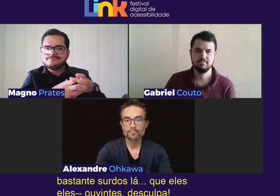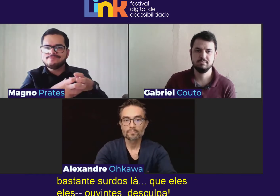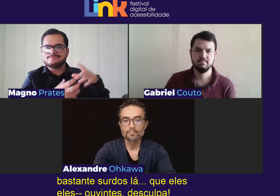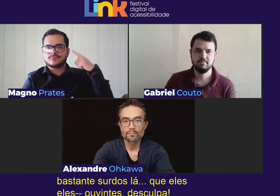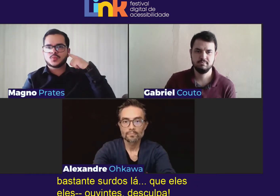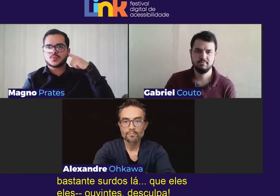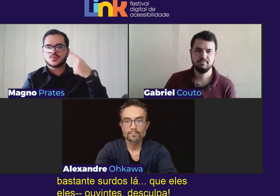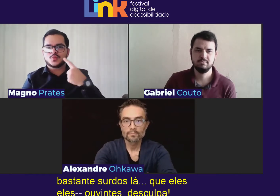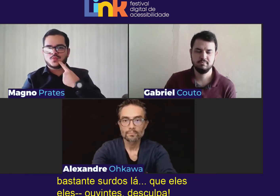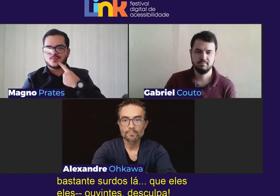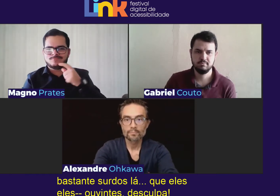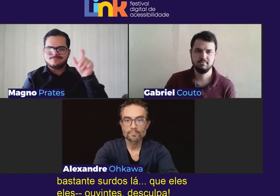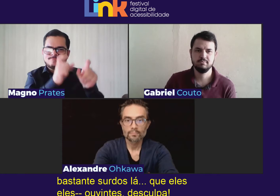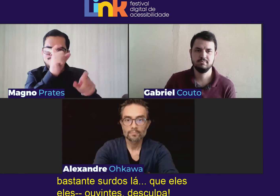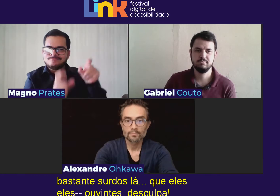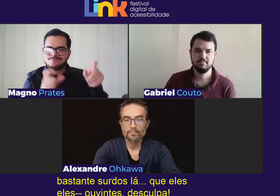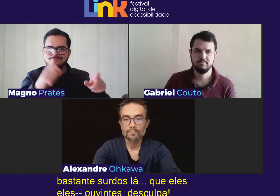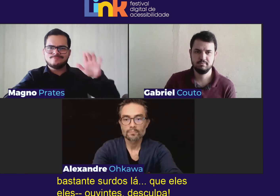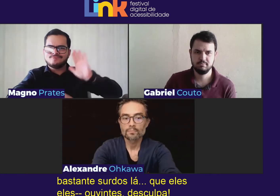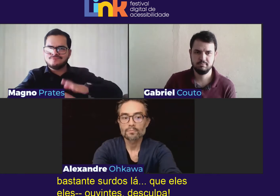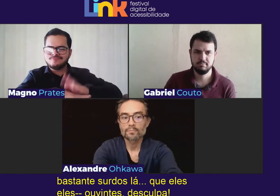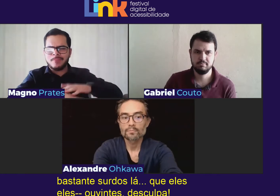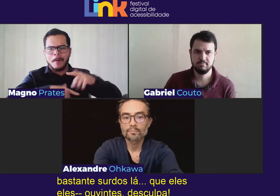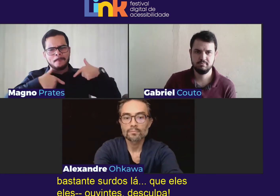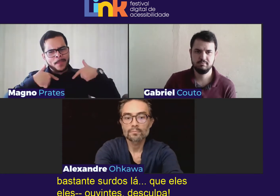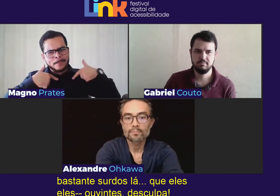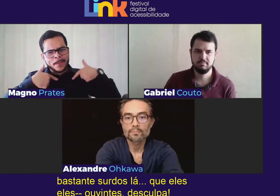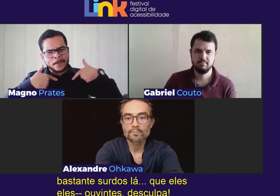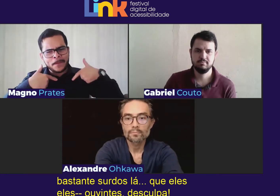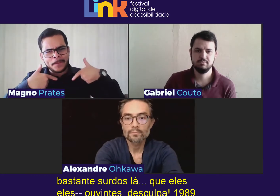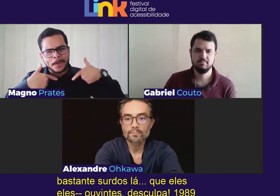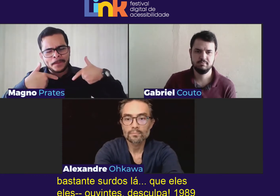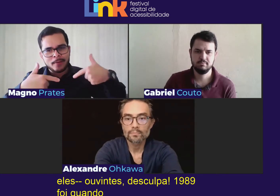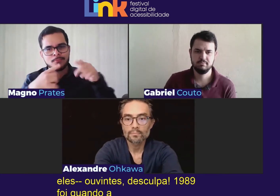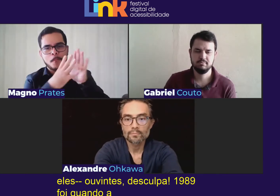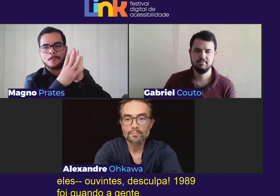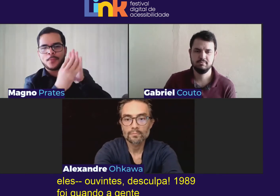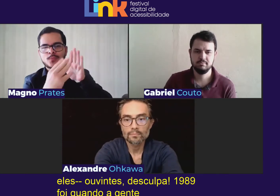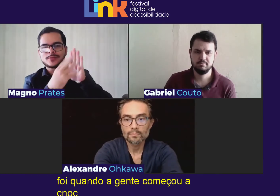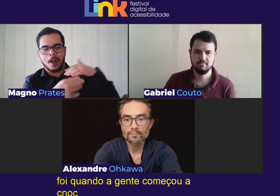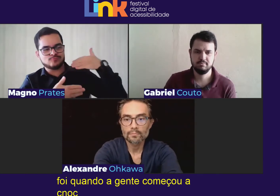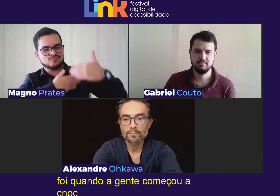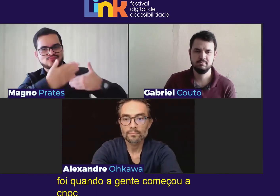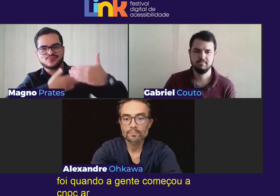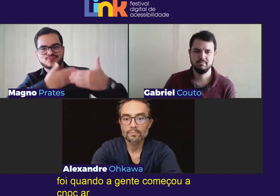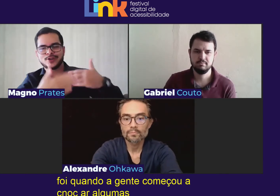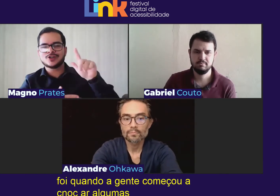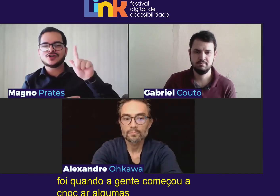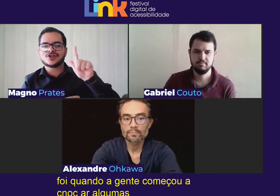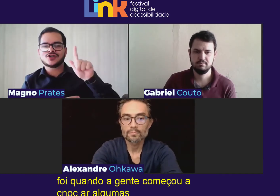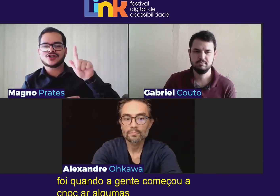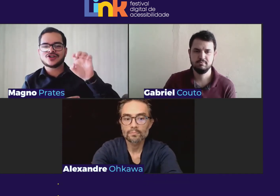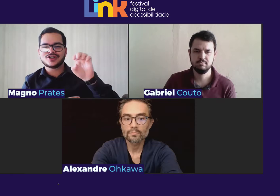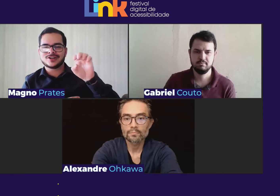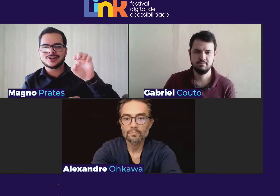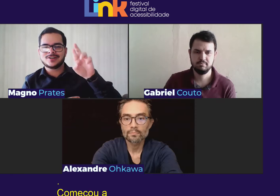1987, foi quando a gente começou a colocar algumas pessoas surdas que começaram a representar e realmente serviram de modelos para